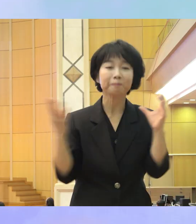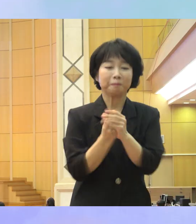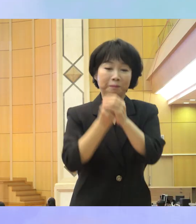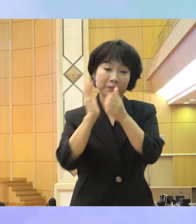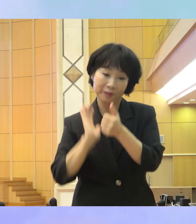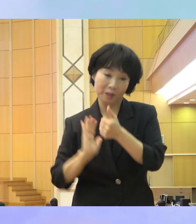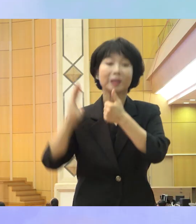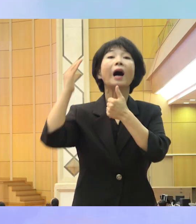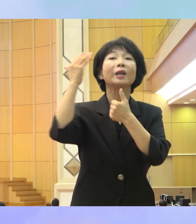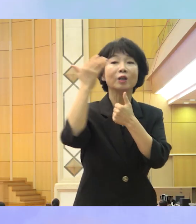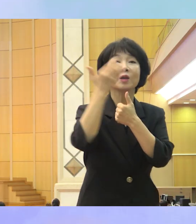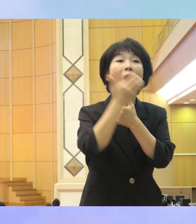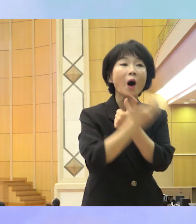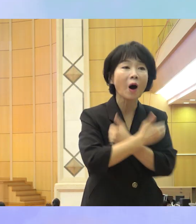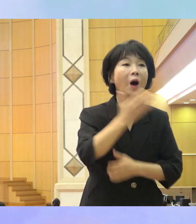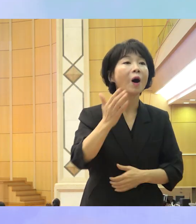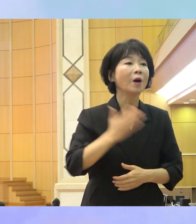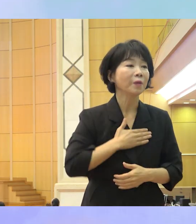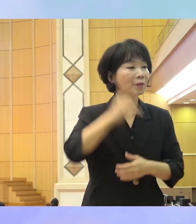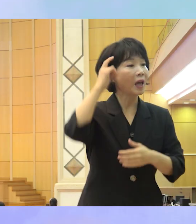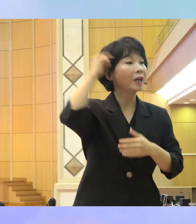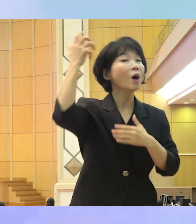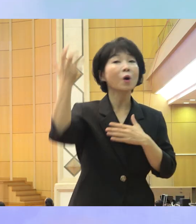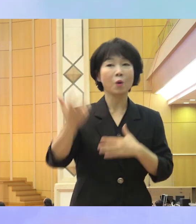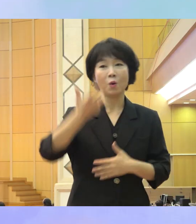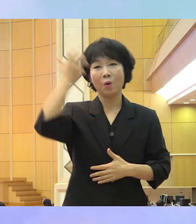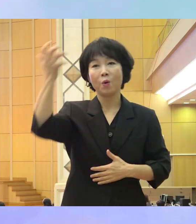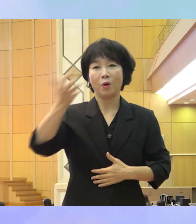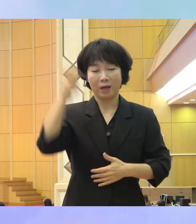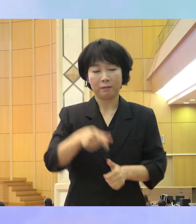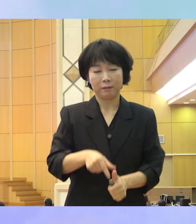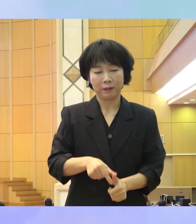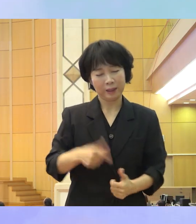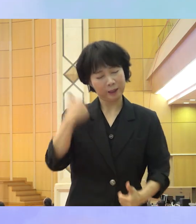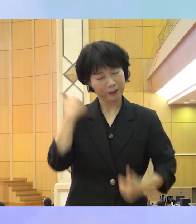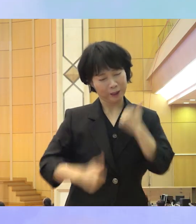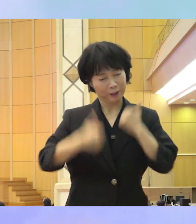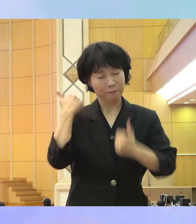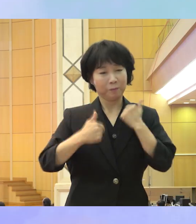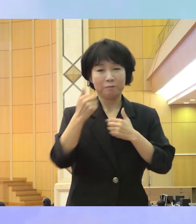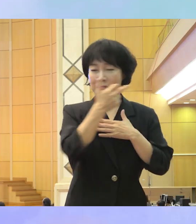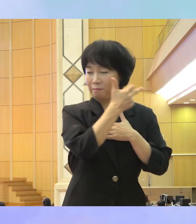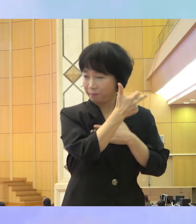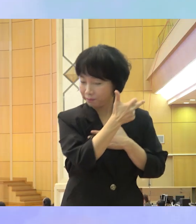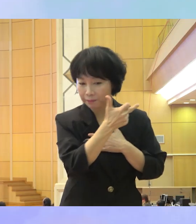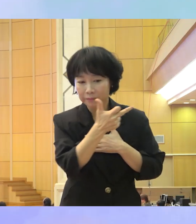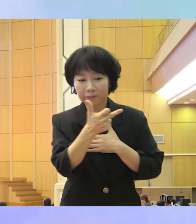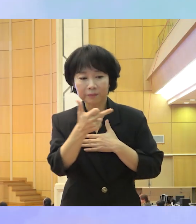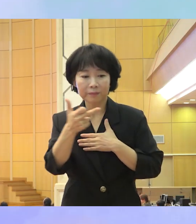물결에 온전히 쌓여서 내 영혼의 기쁨